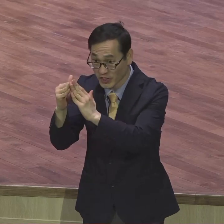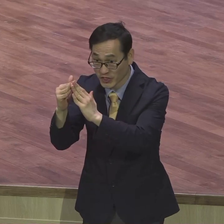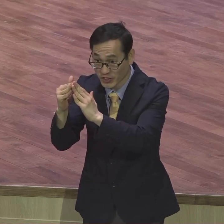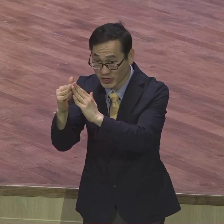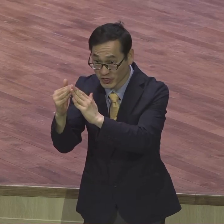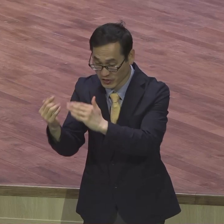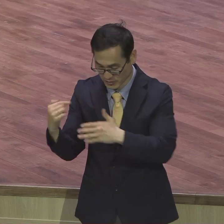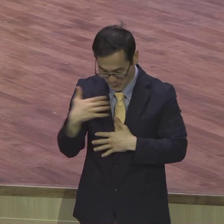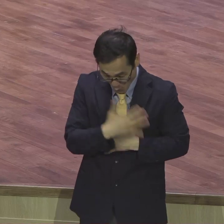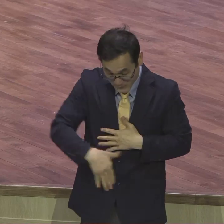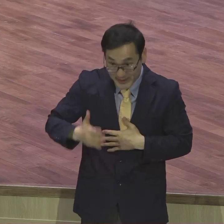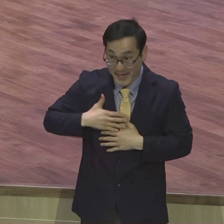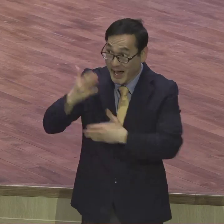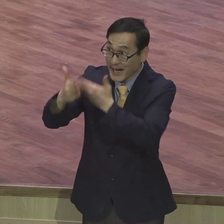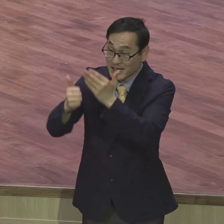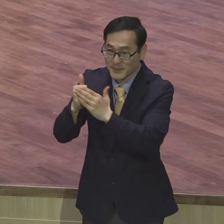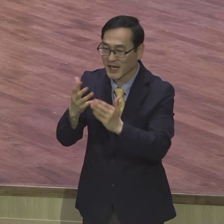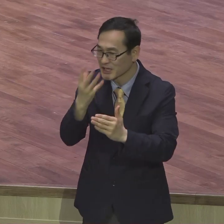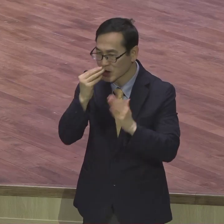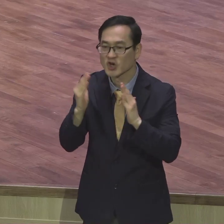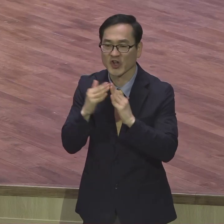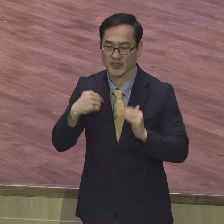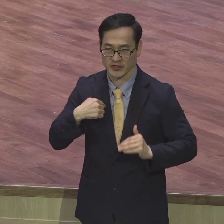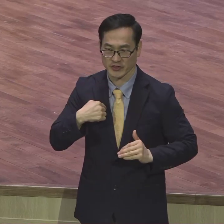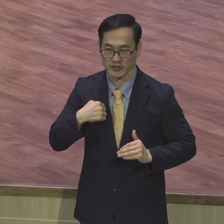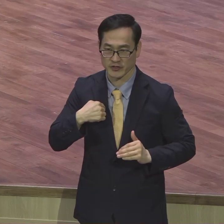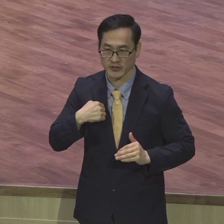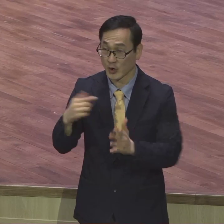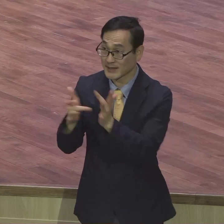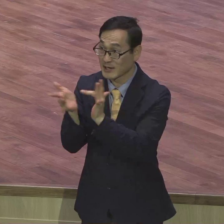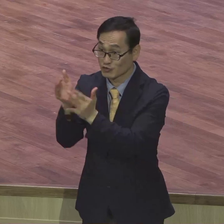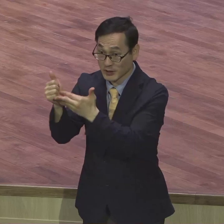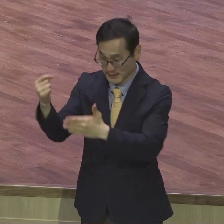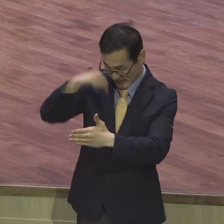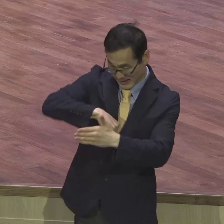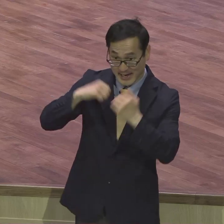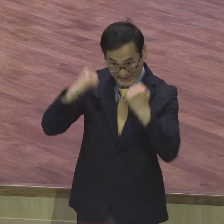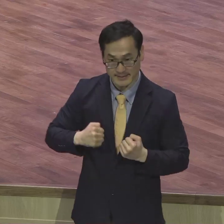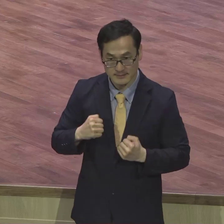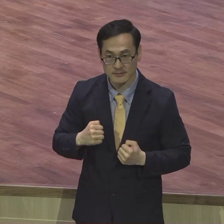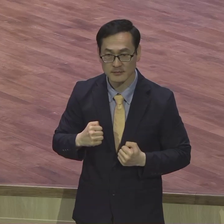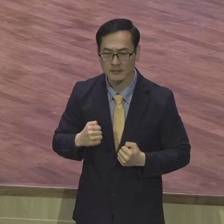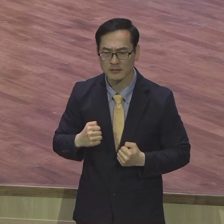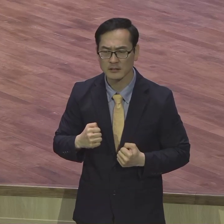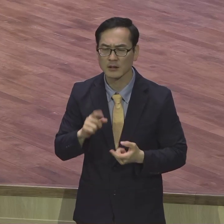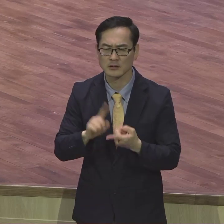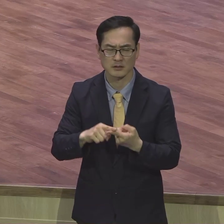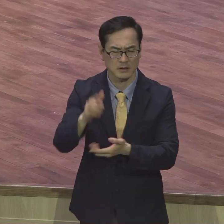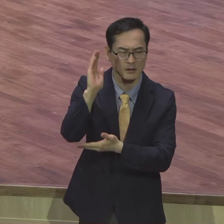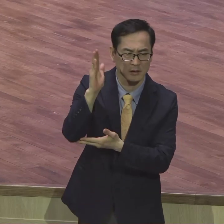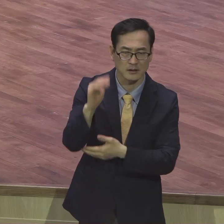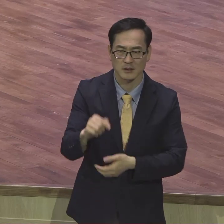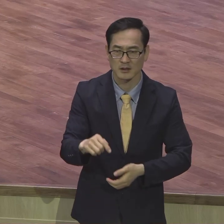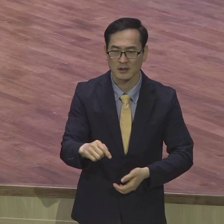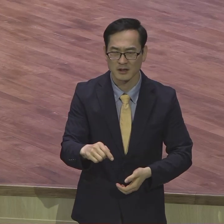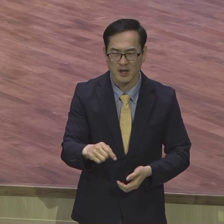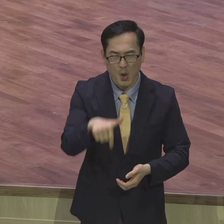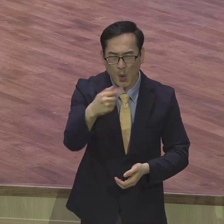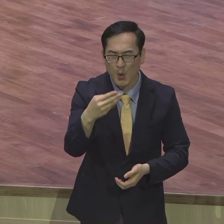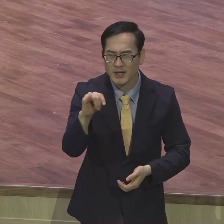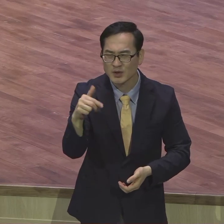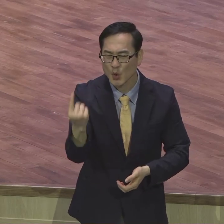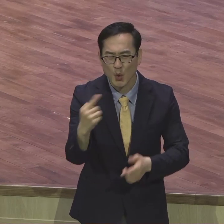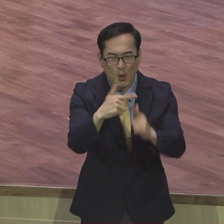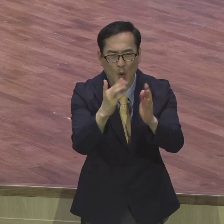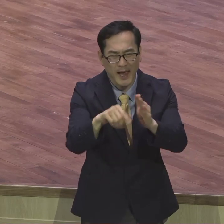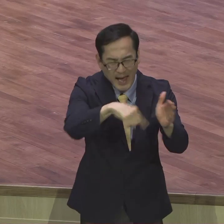알지 못하느냐 고릉도교의 성도들이 이게 막 헷갈린단 말이에요. 맨날 싸우고 있고 맨날 분장하니까